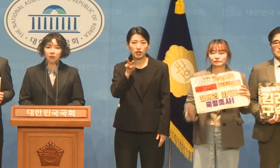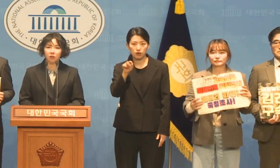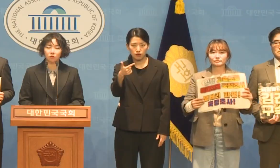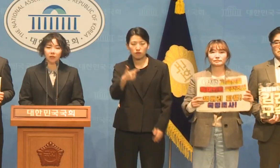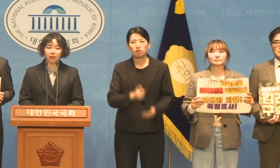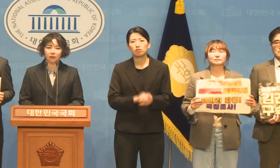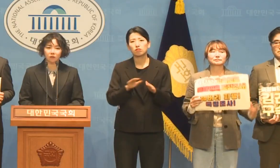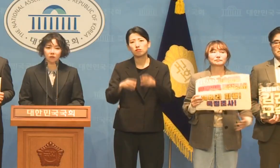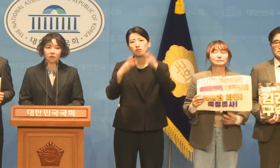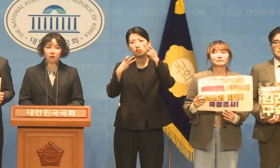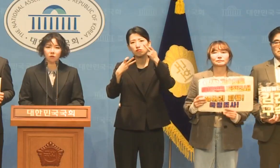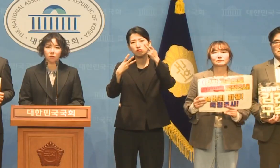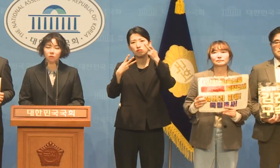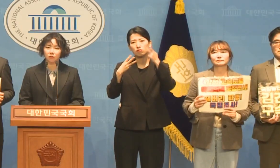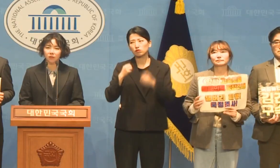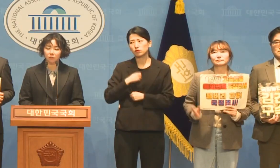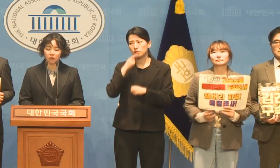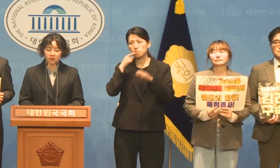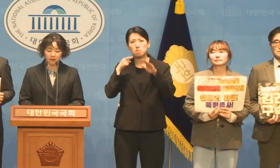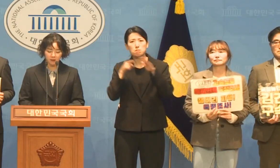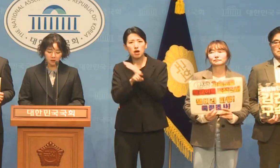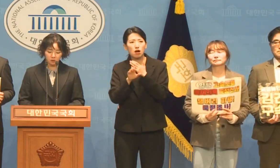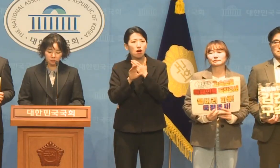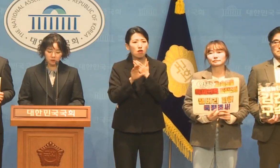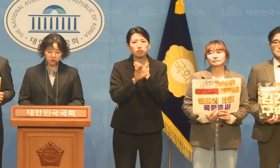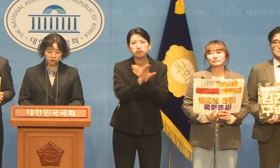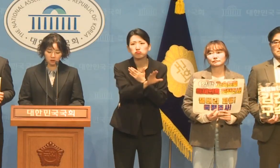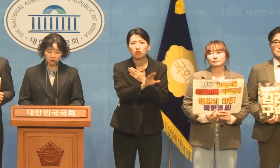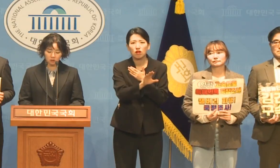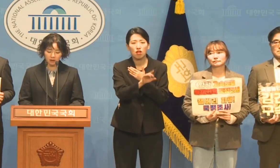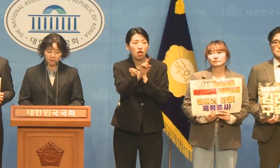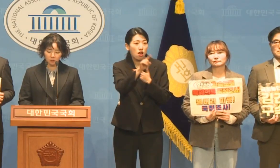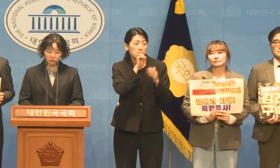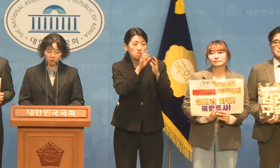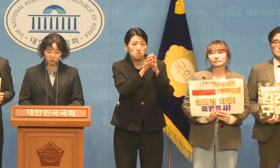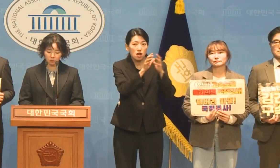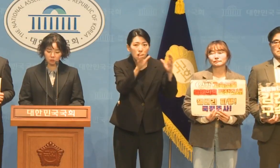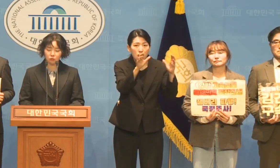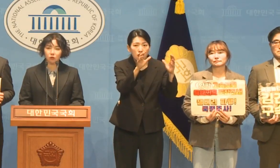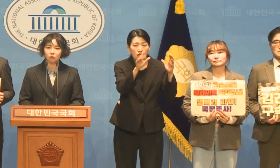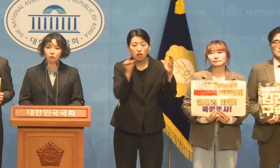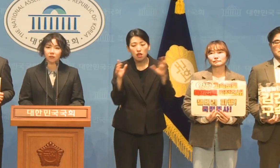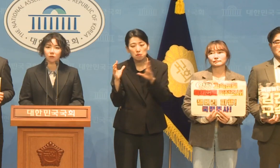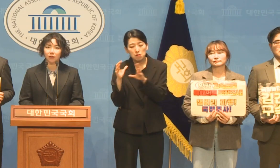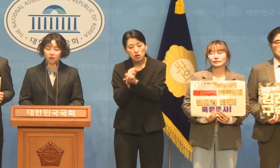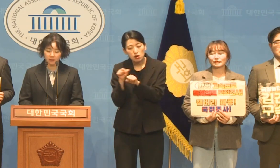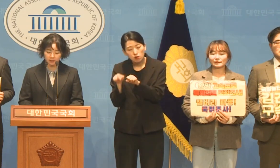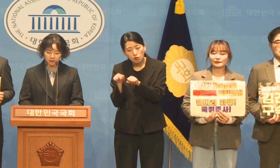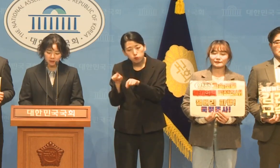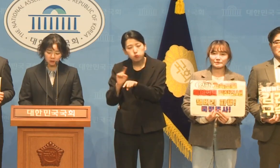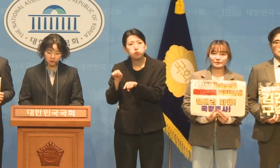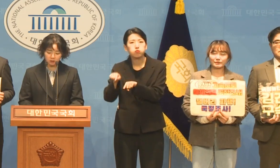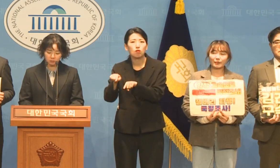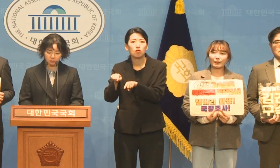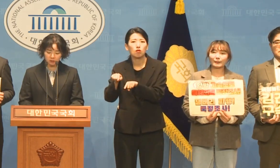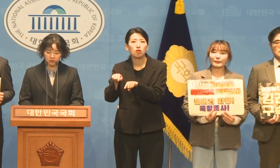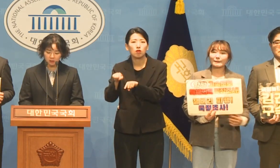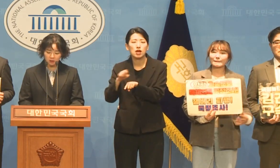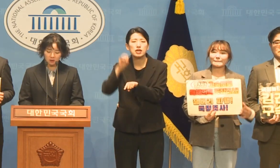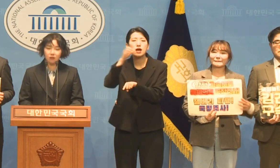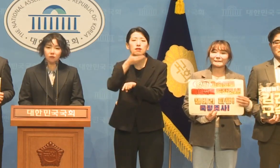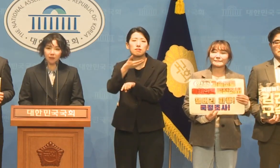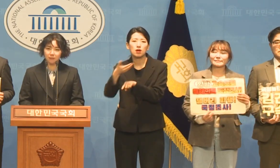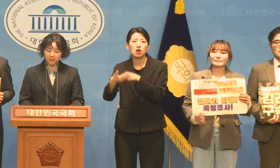계엄 사태 이후에 이 사건이 너무 크다 보니까 묻혔던 서울 양평고속도로 국정농단 관련한 여러 가지